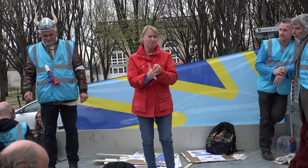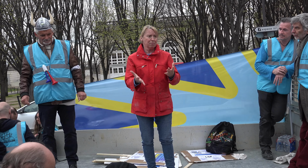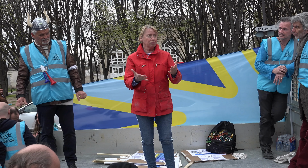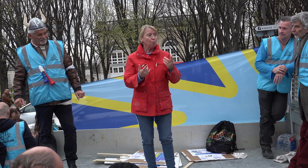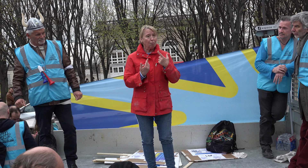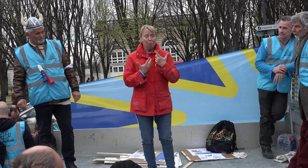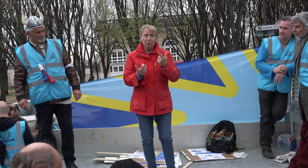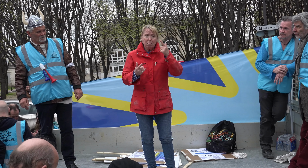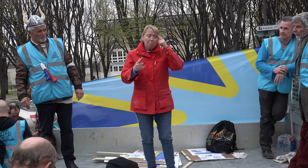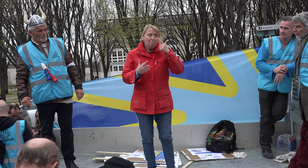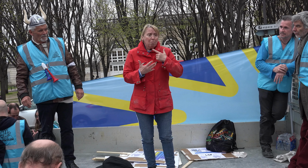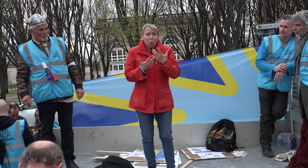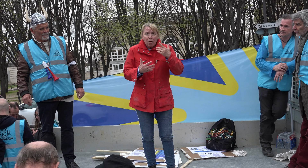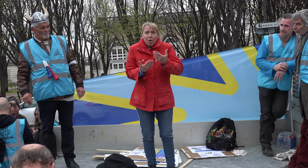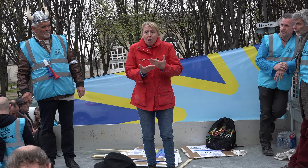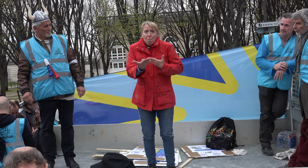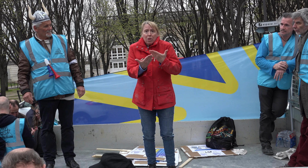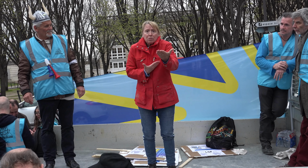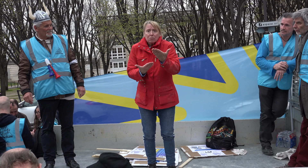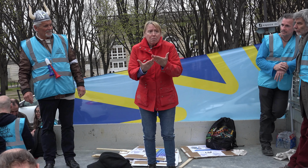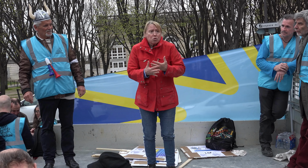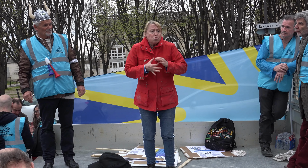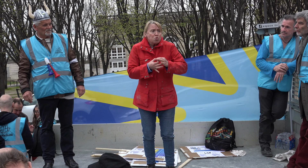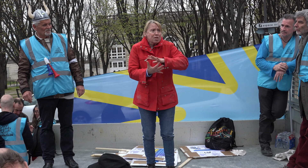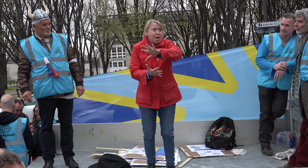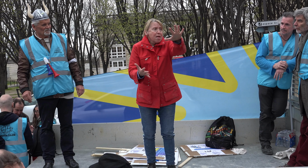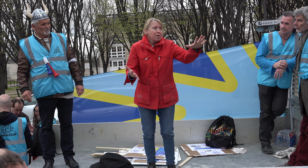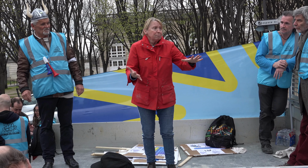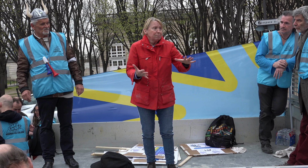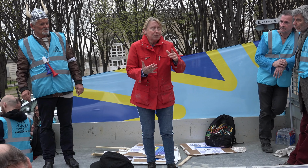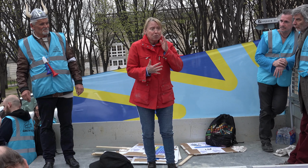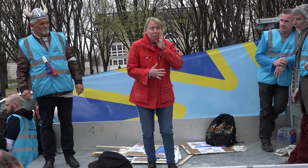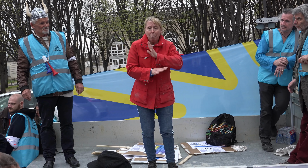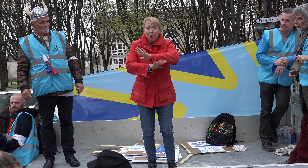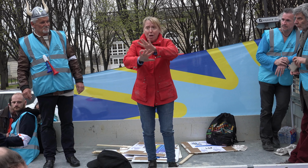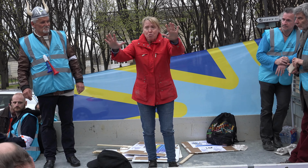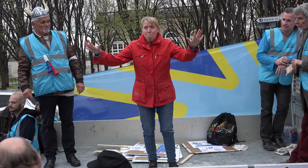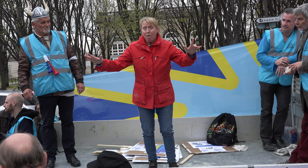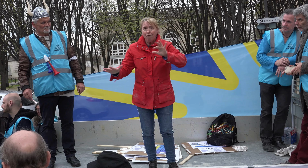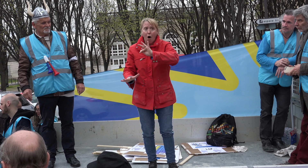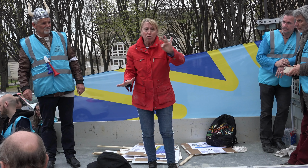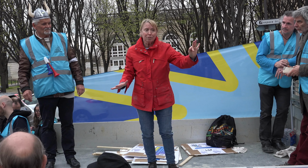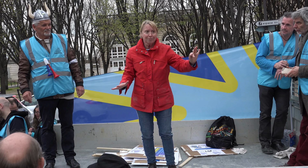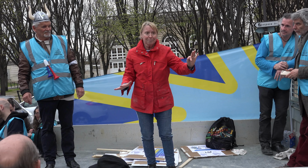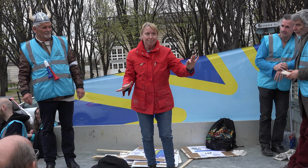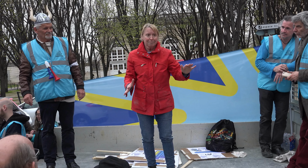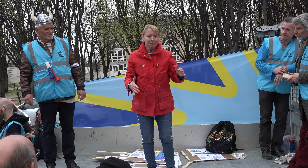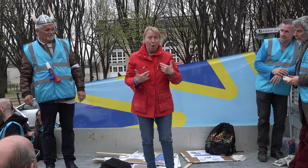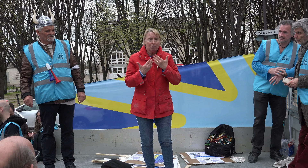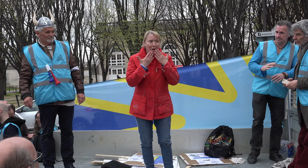également. On est encore inquiet pour son entrée au CP, mais on continue à se battre. Mais je pense qu'il faut dans toute la